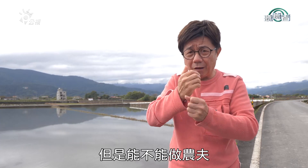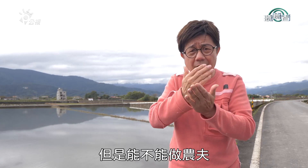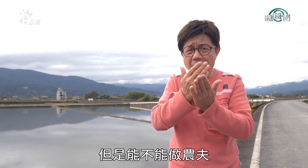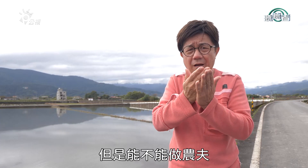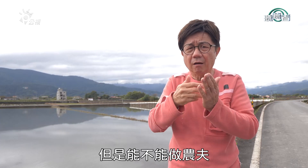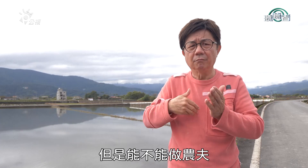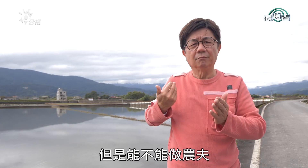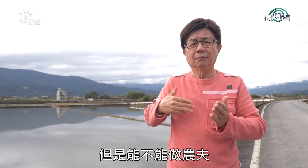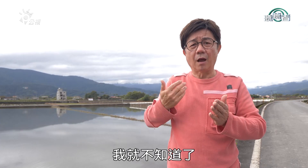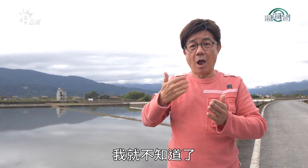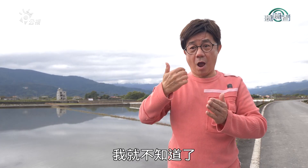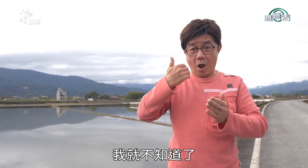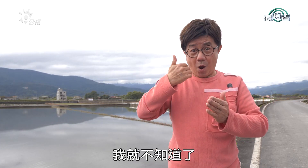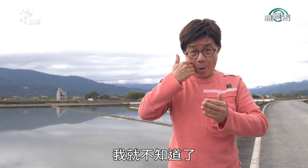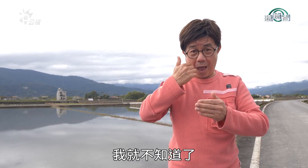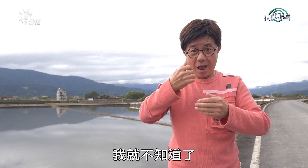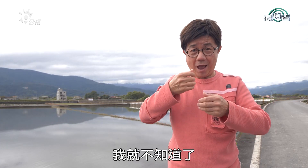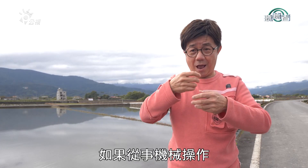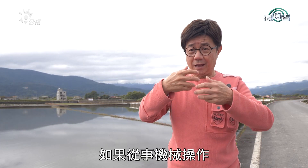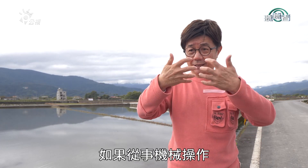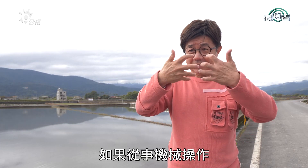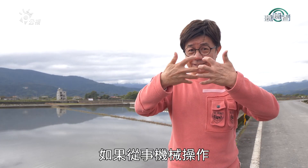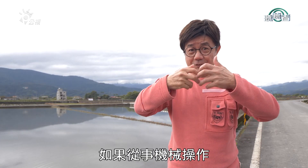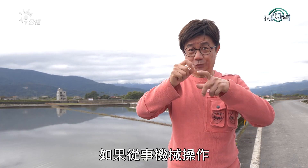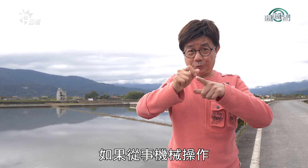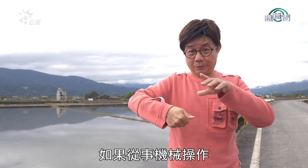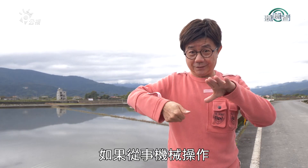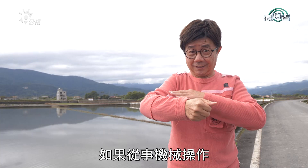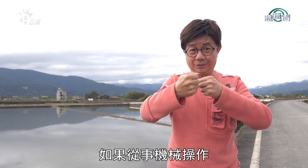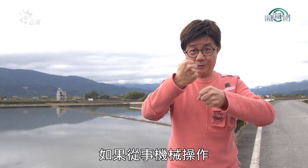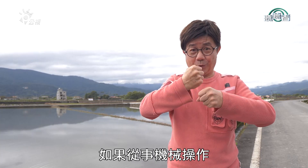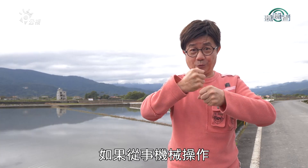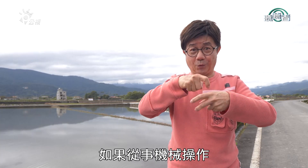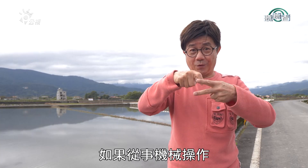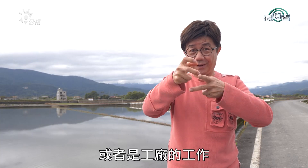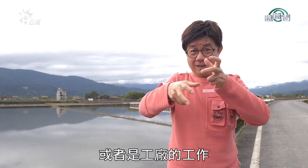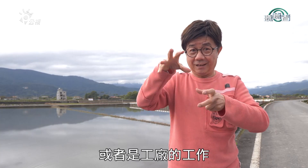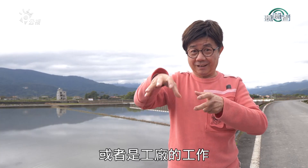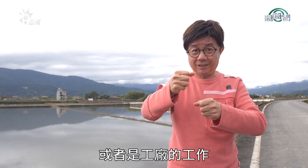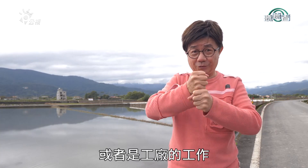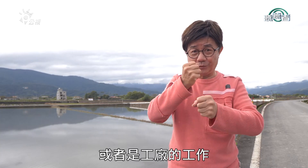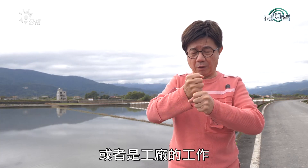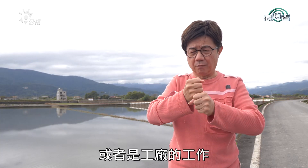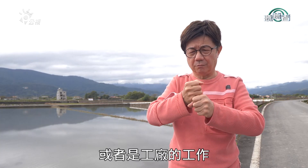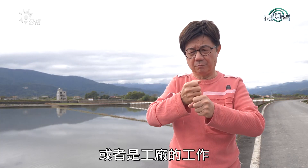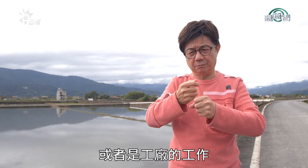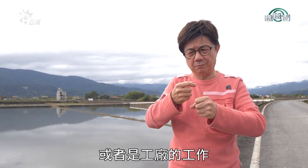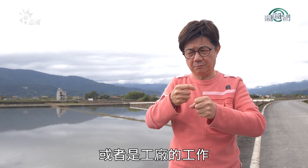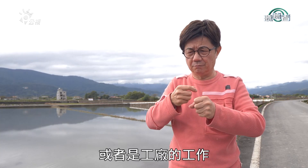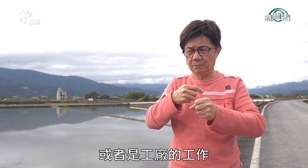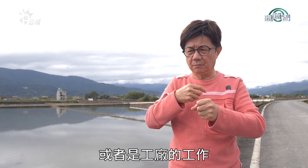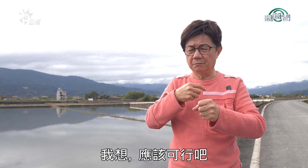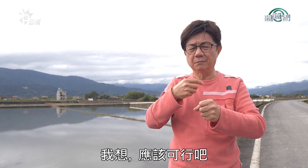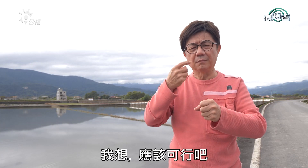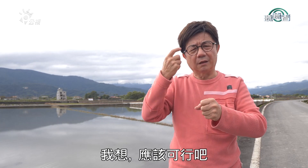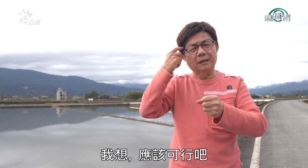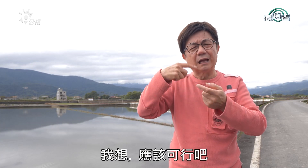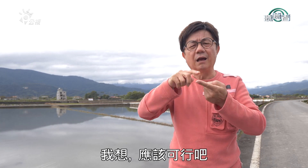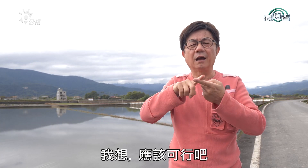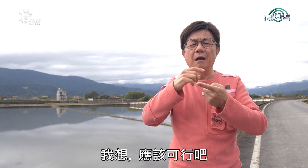能做农夫我就不知道了。如果从事机械操作或者是工厂的工作，我想应